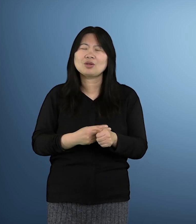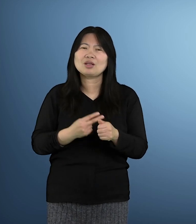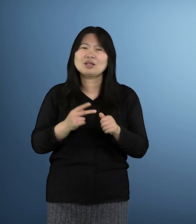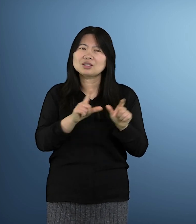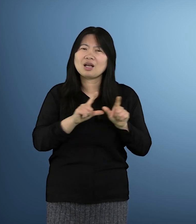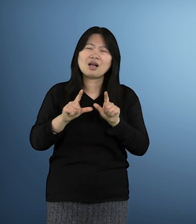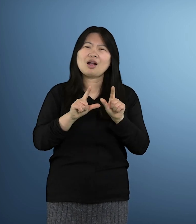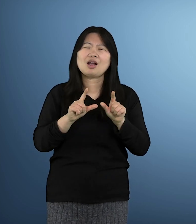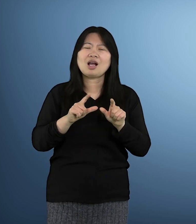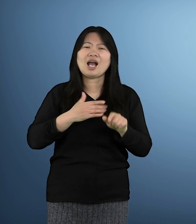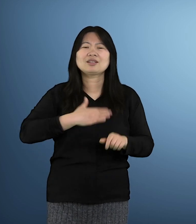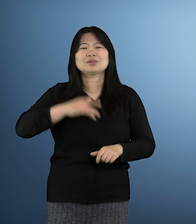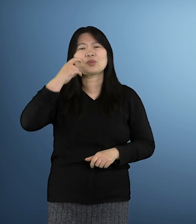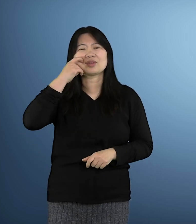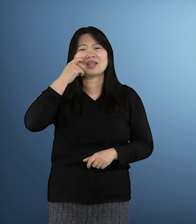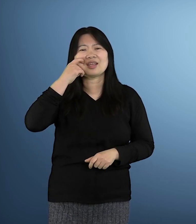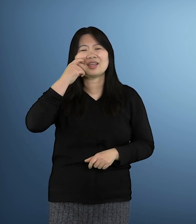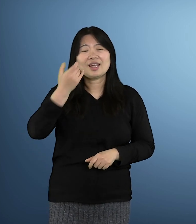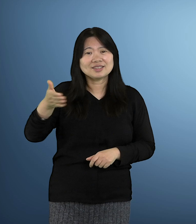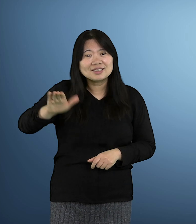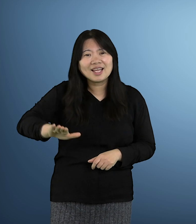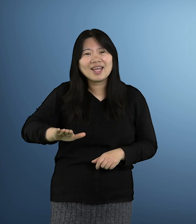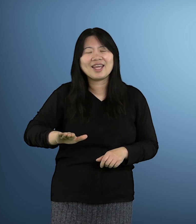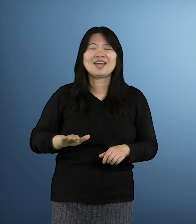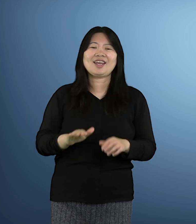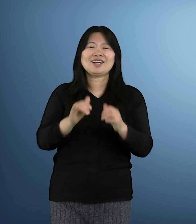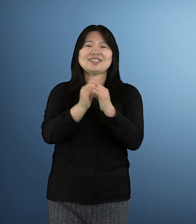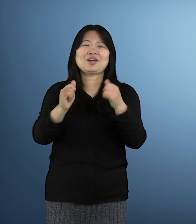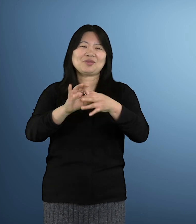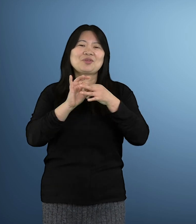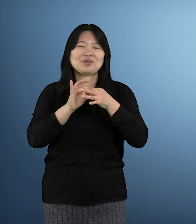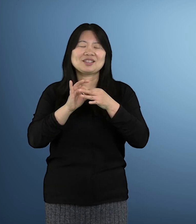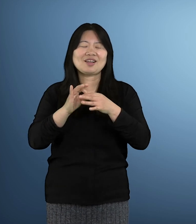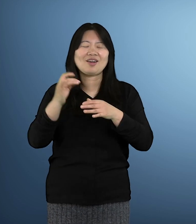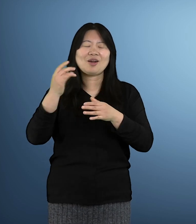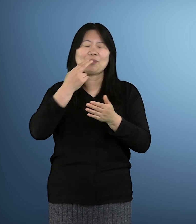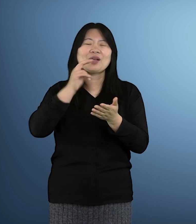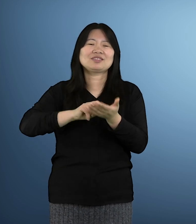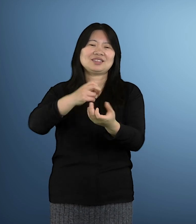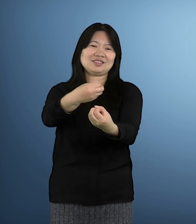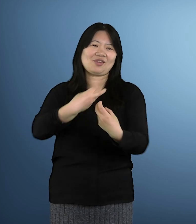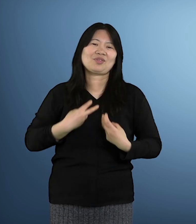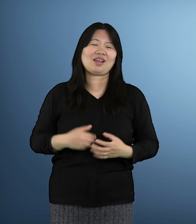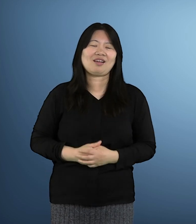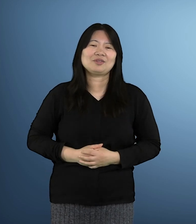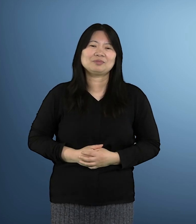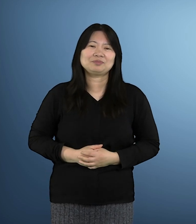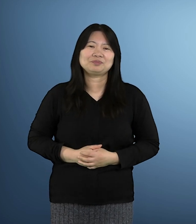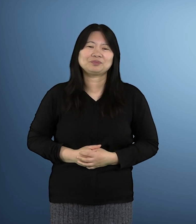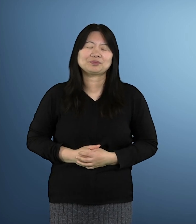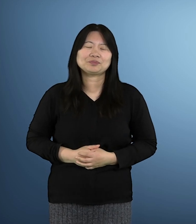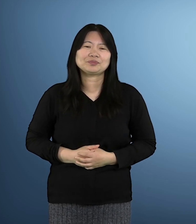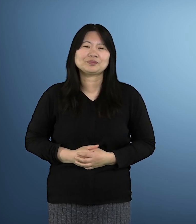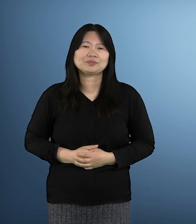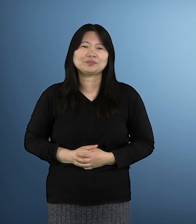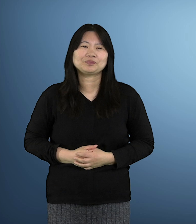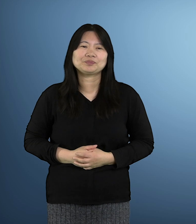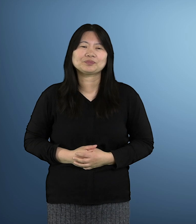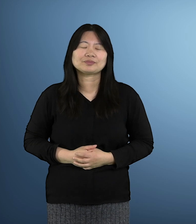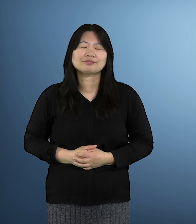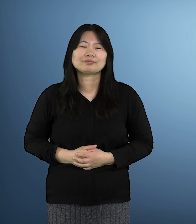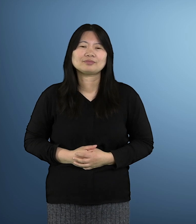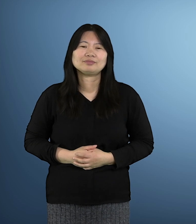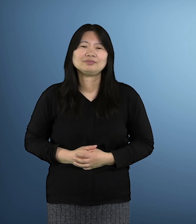그런데 인편에 소식이 날아들었어요. 그 4가지 정도 예상의